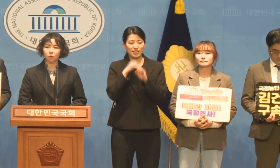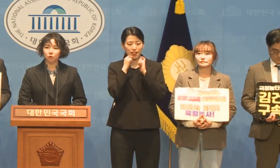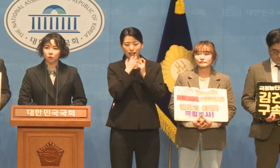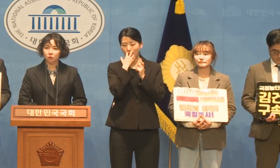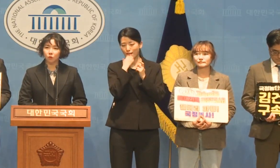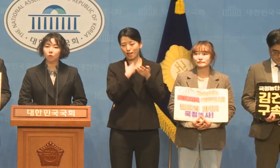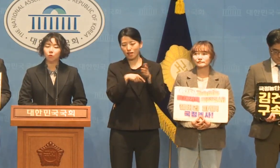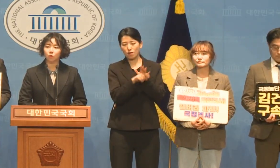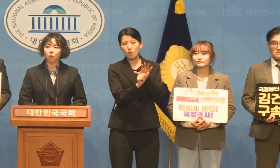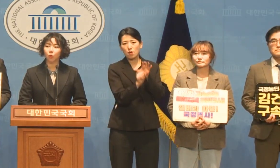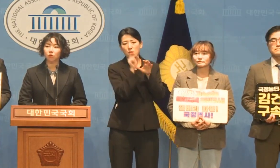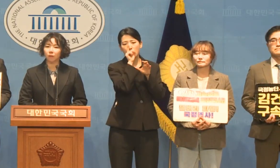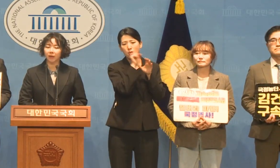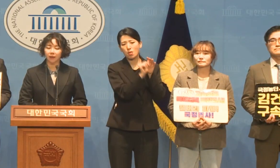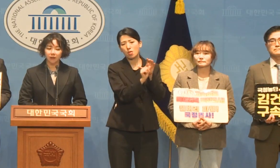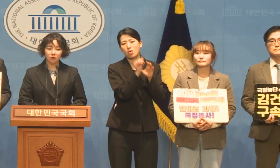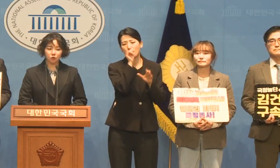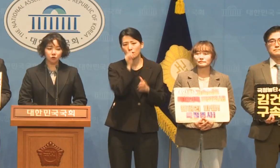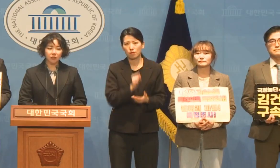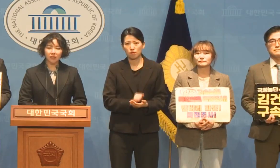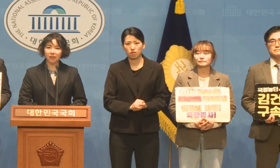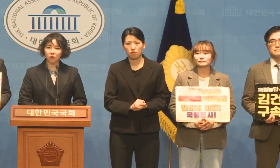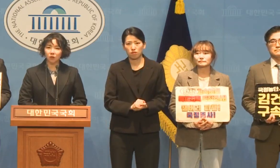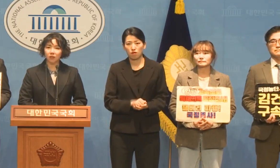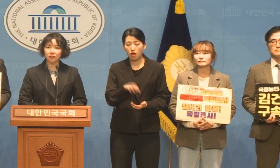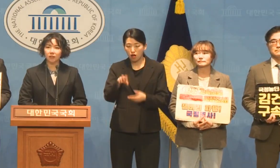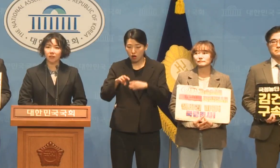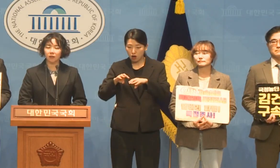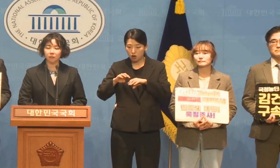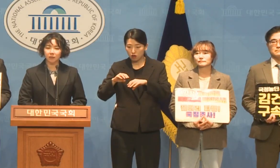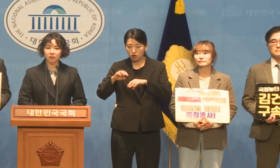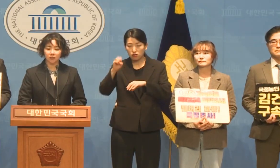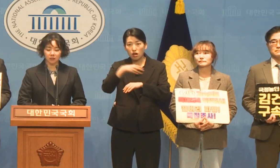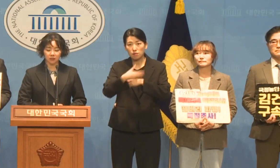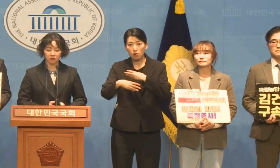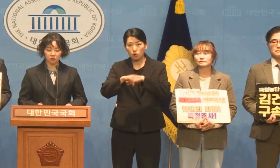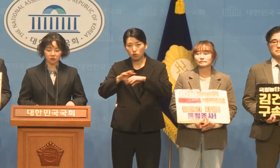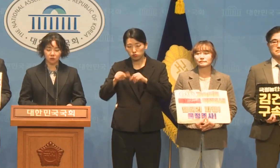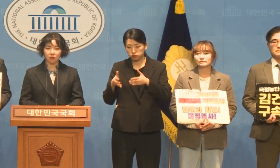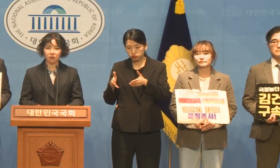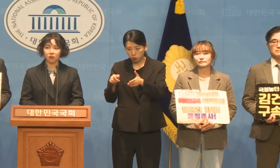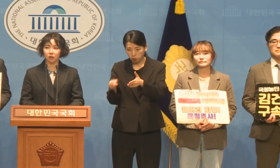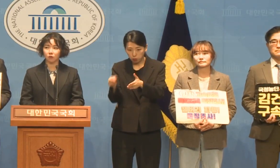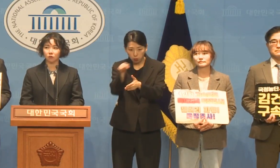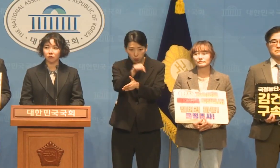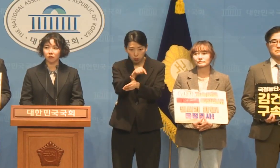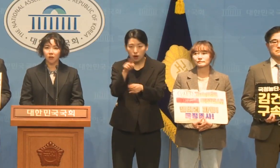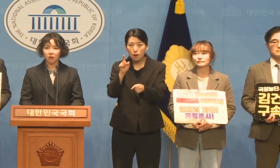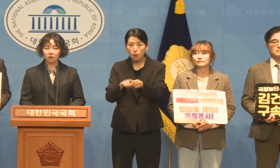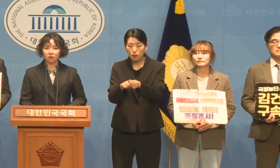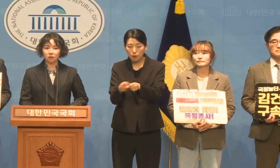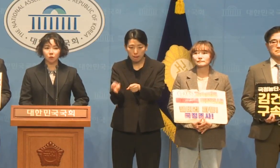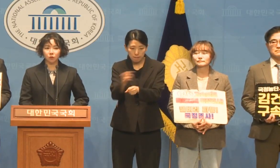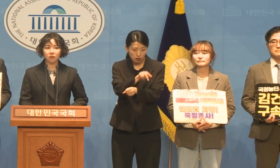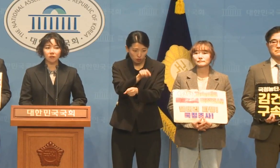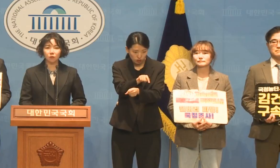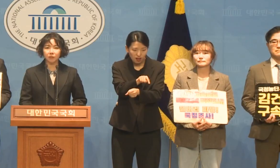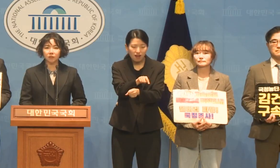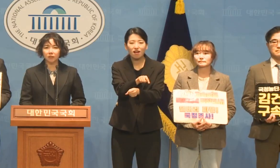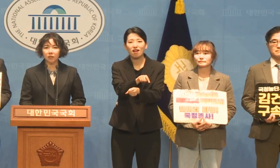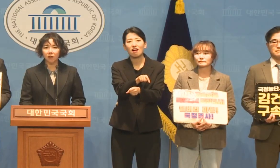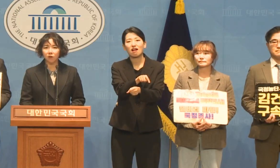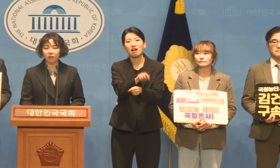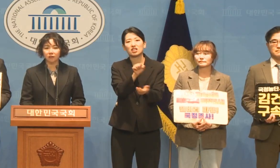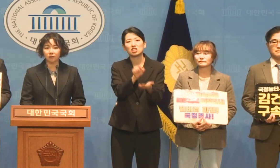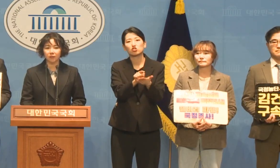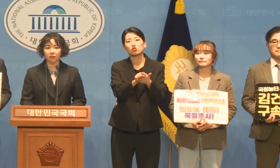휘어진 고속도로 종점에 축구장 약 5개 이상의 필지가 있다는 것이 이제 확인이 된 것이고요. 근데 지금 또 최근에 나온